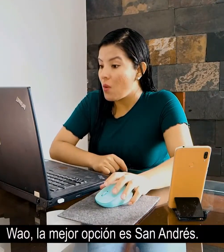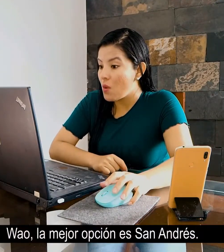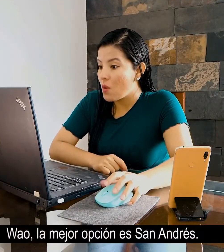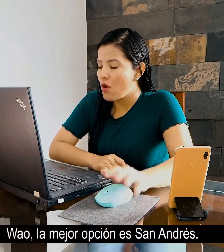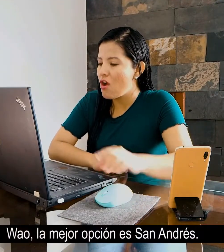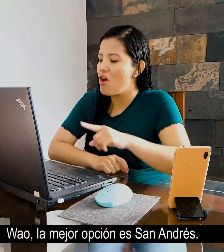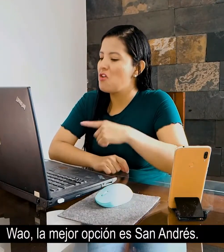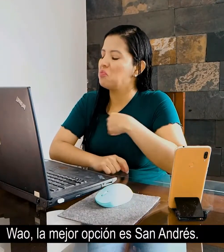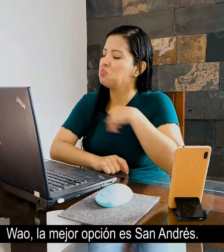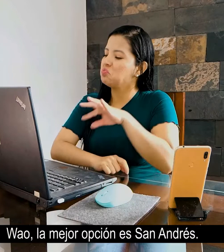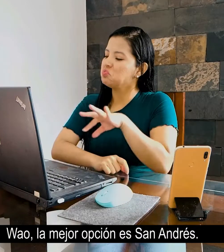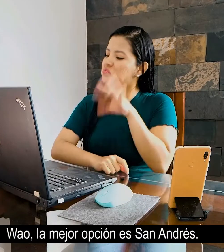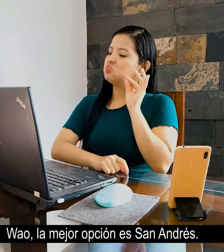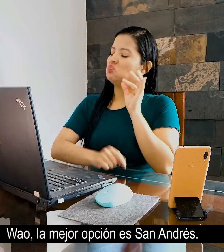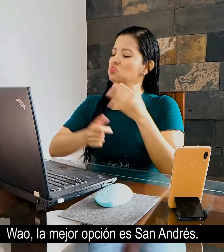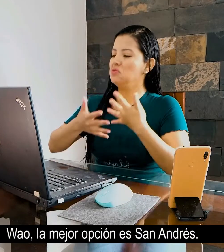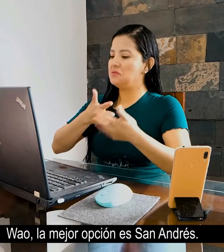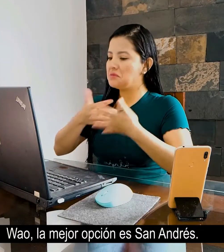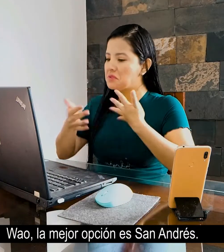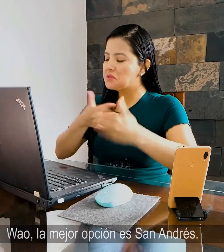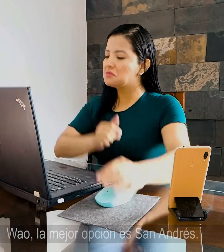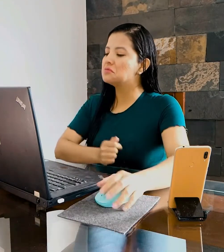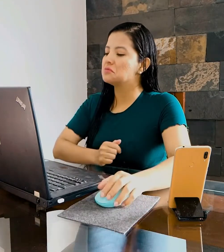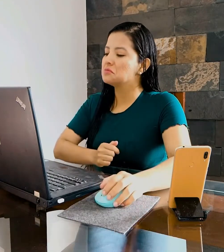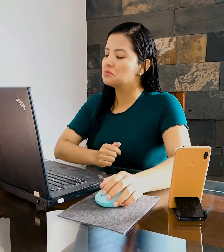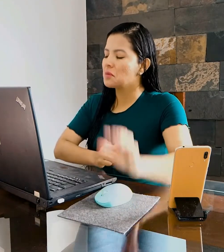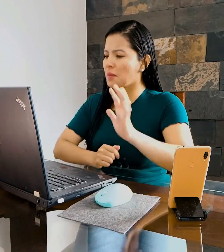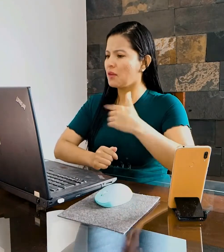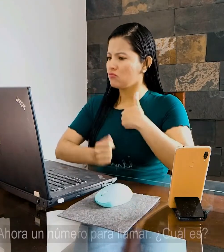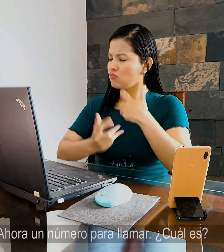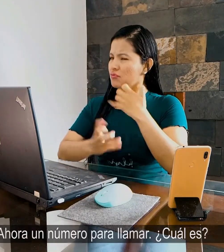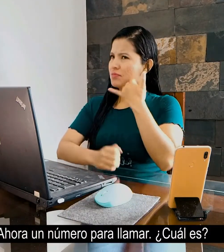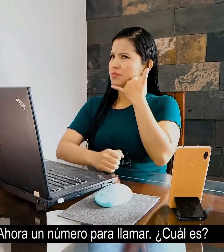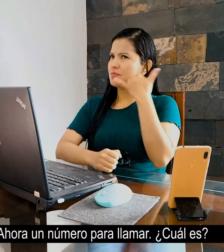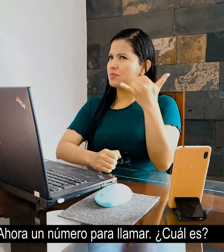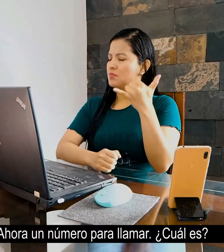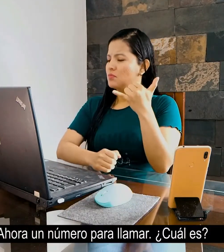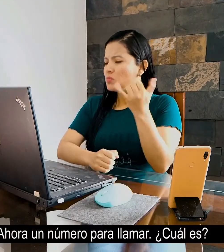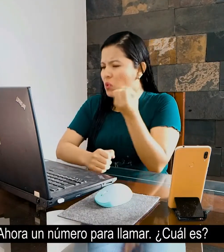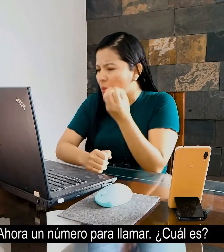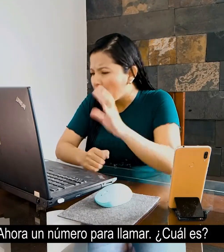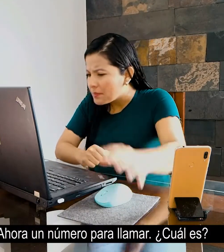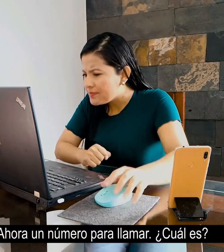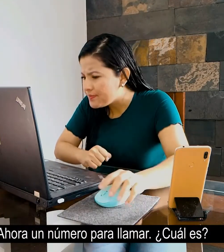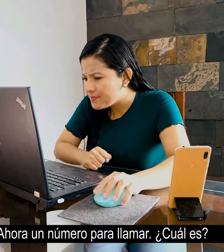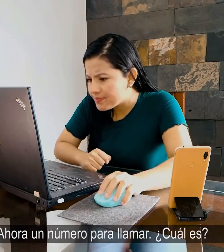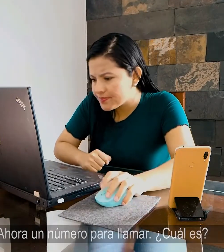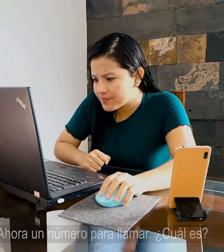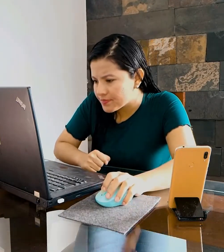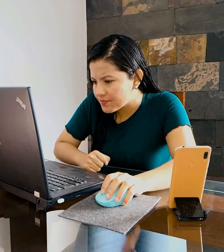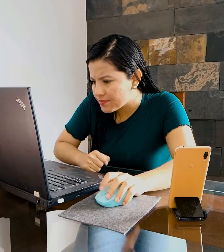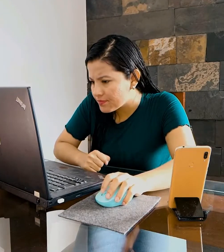¡Wow! La mejor opción es San Andrés. Ahora un número para llamar, ¿cuál es?